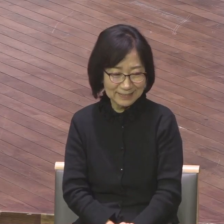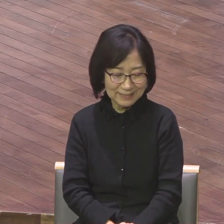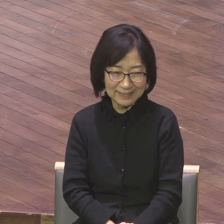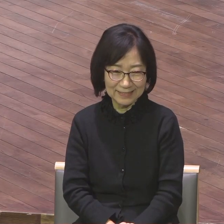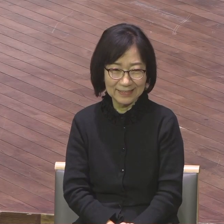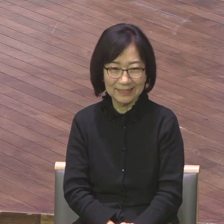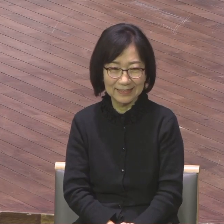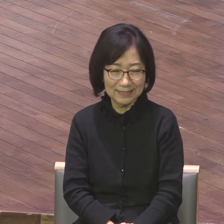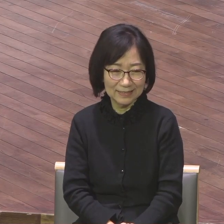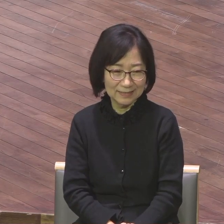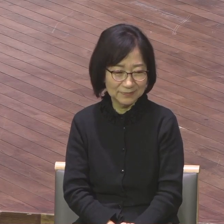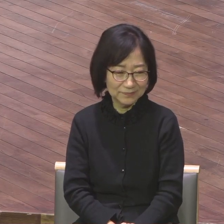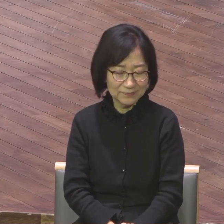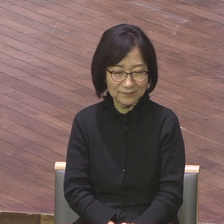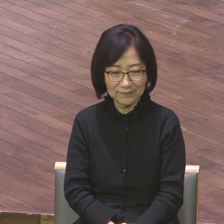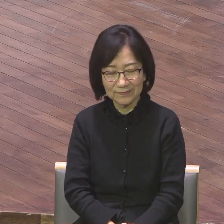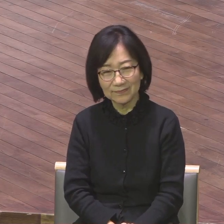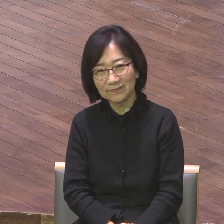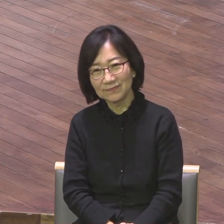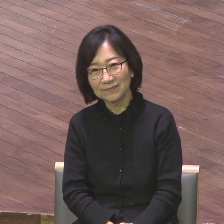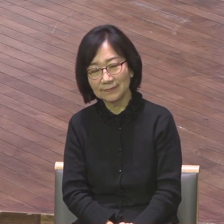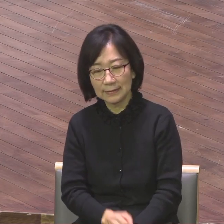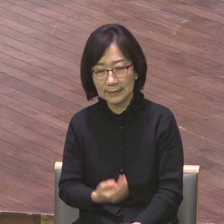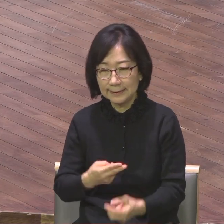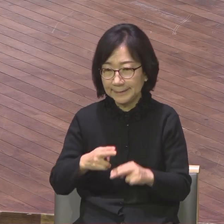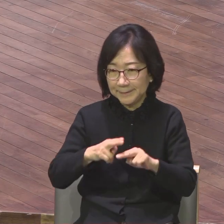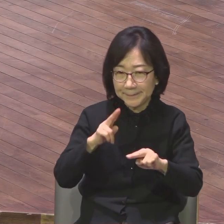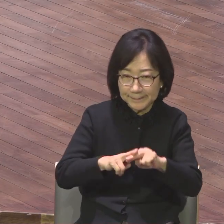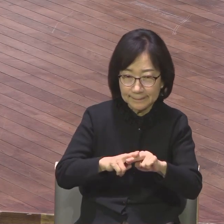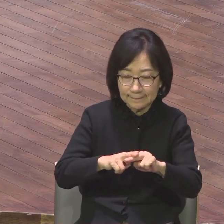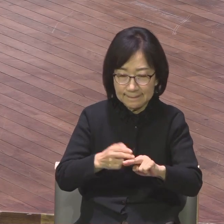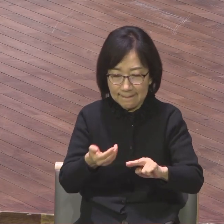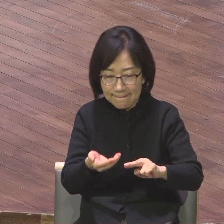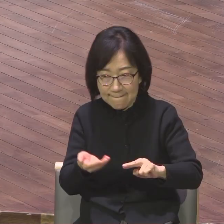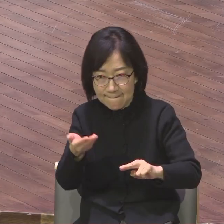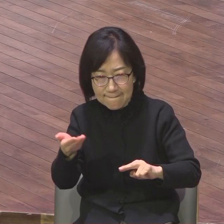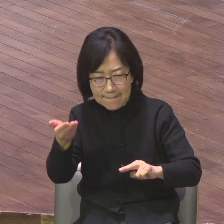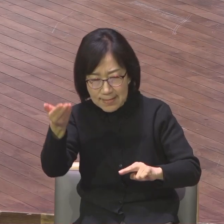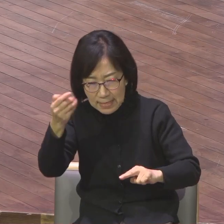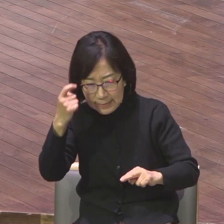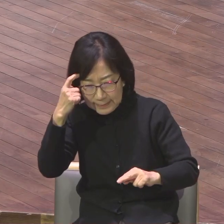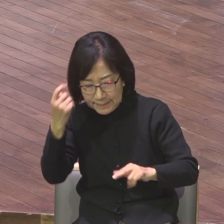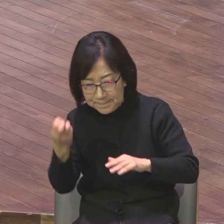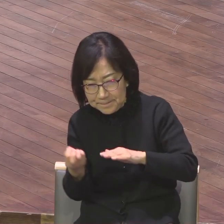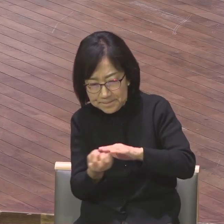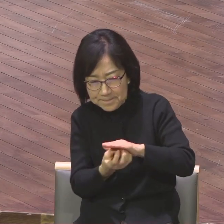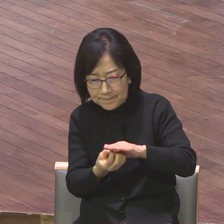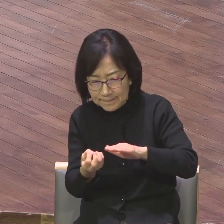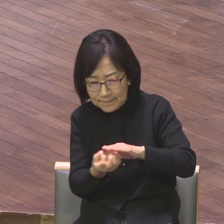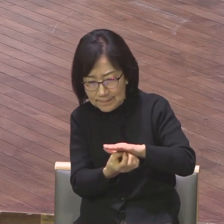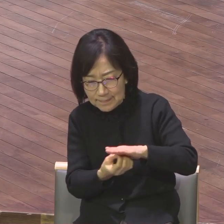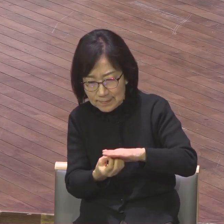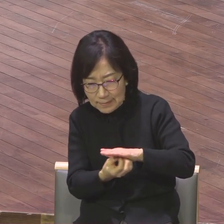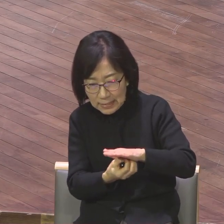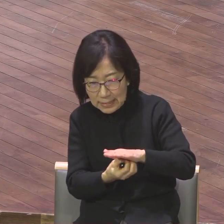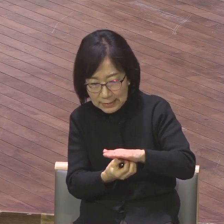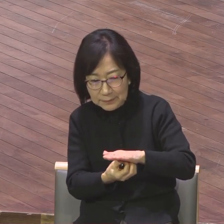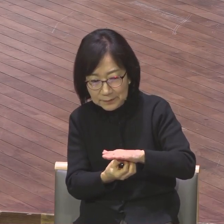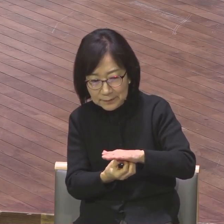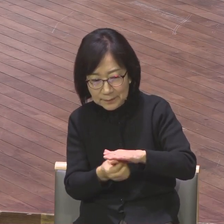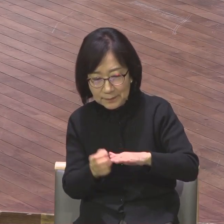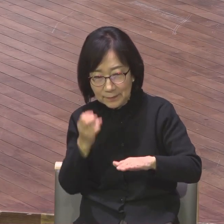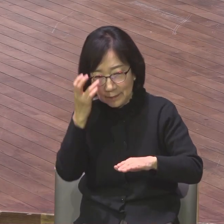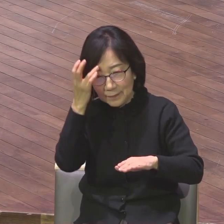있어요. 자리가 있어요. 그거를 수단을 써서 방법을 써서 내가 한